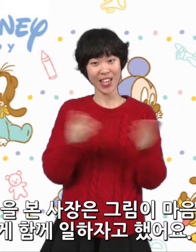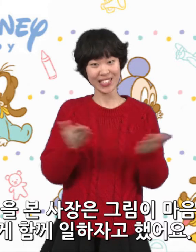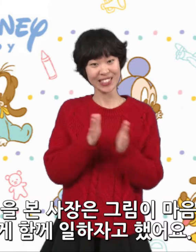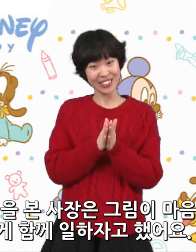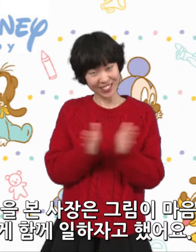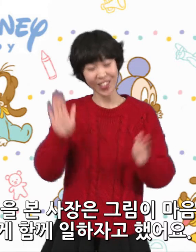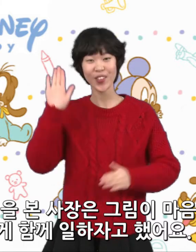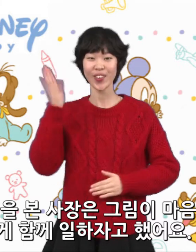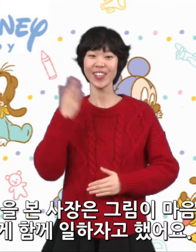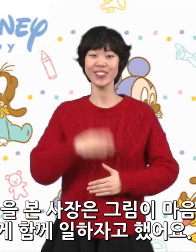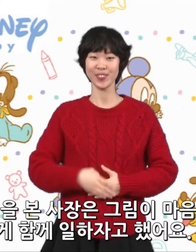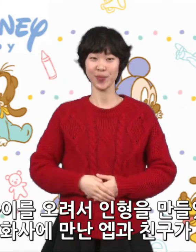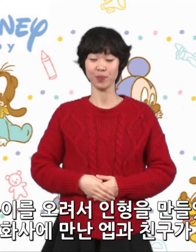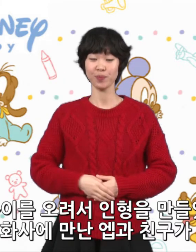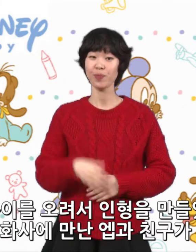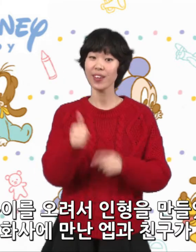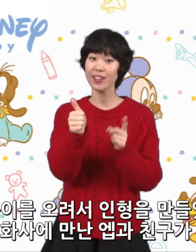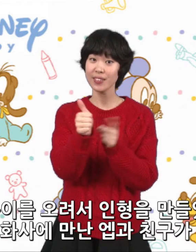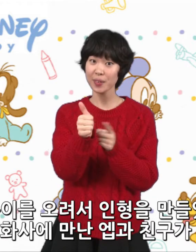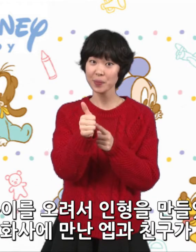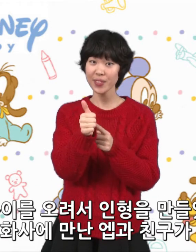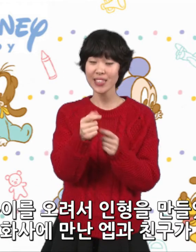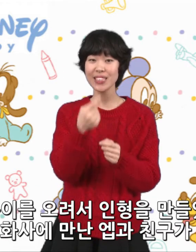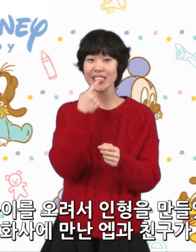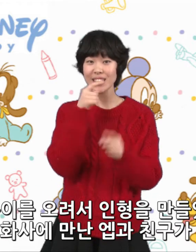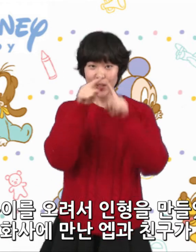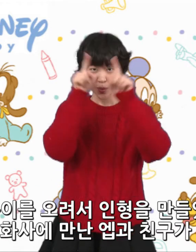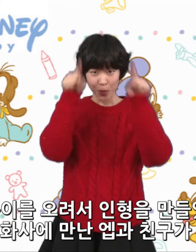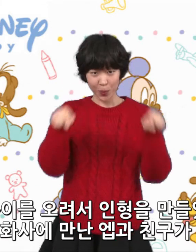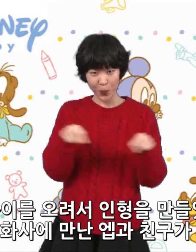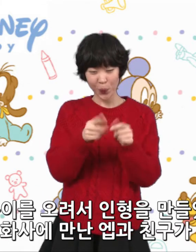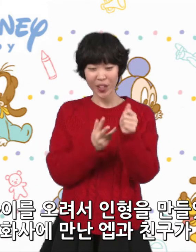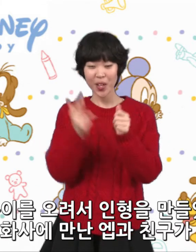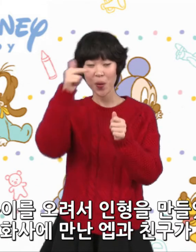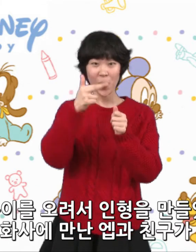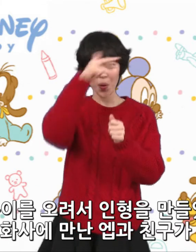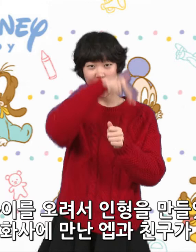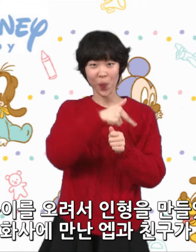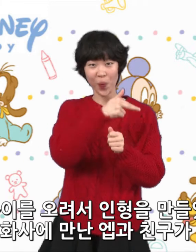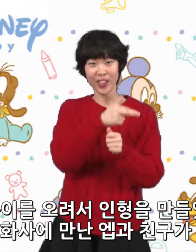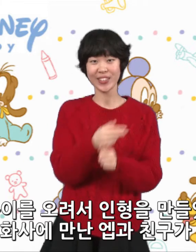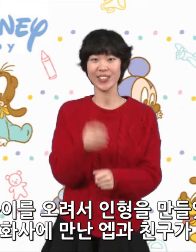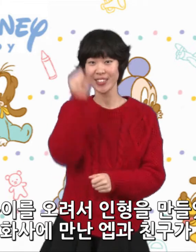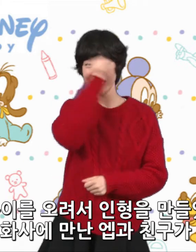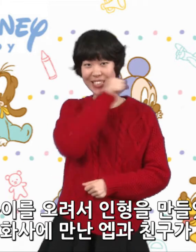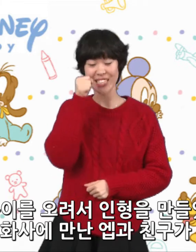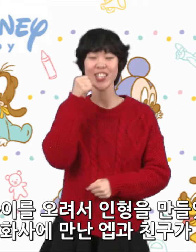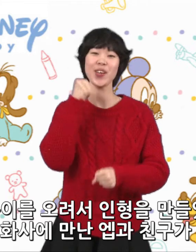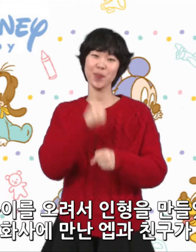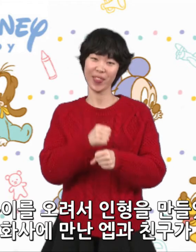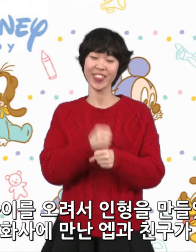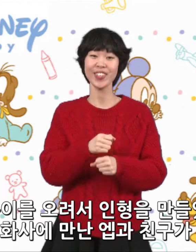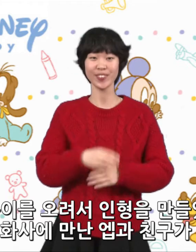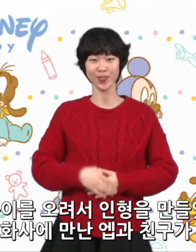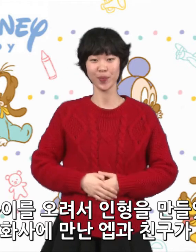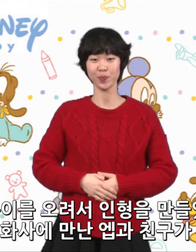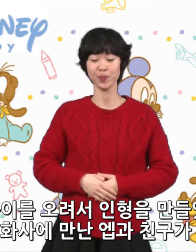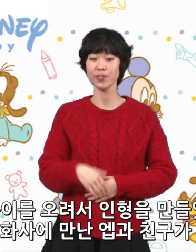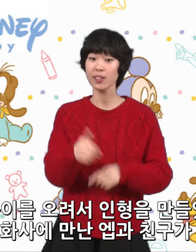쏙 들어 월트에게 함께 일하자고 했어요. 월트는 종이를 오려서 인형을 만들었어요. 월트는 영화사에 만난